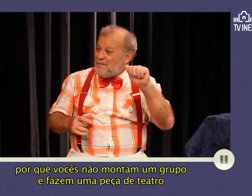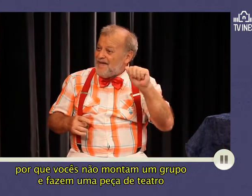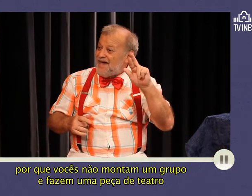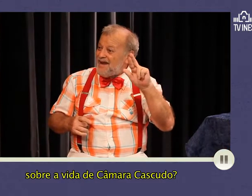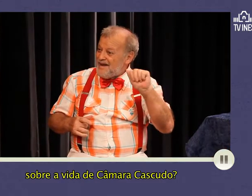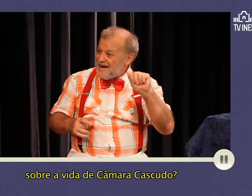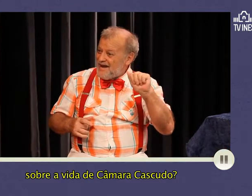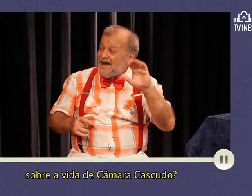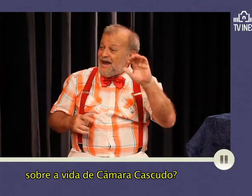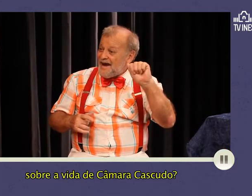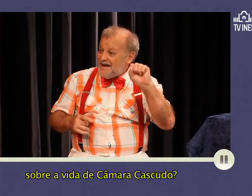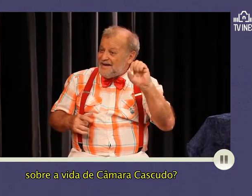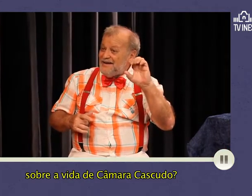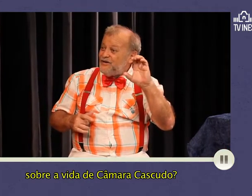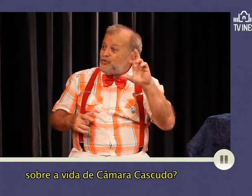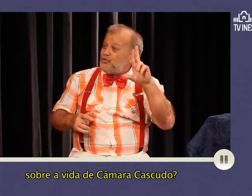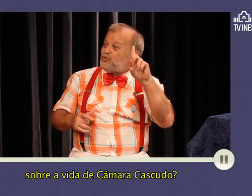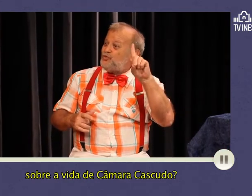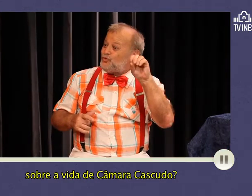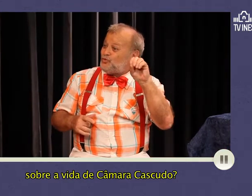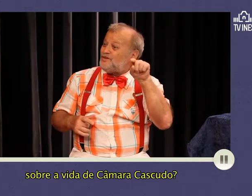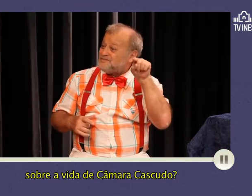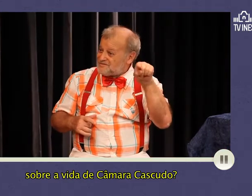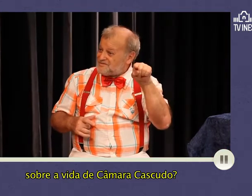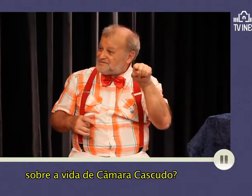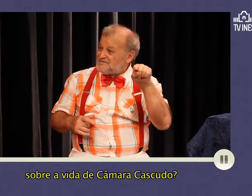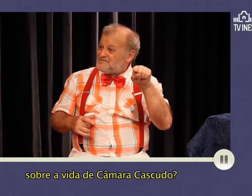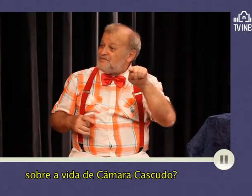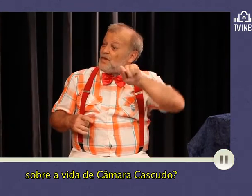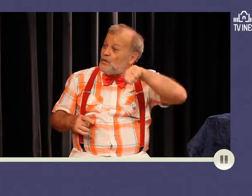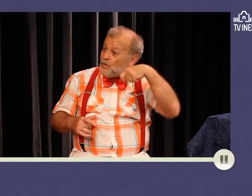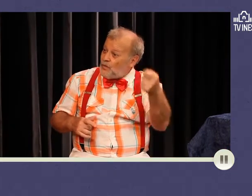peça de teatro sobre a vida de Câmara Cascudo?